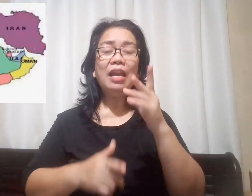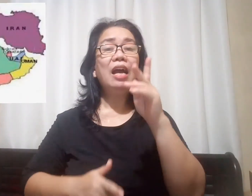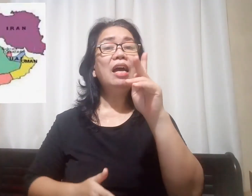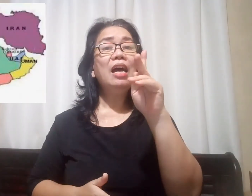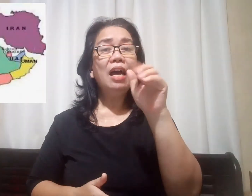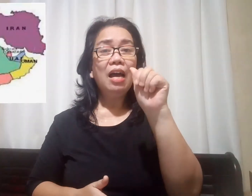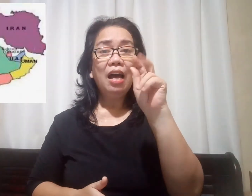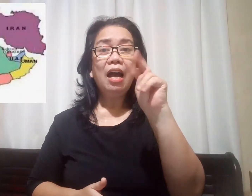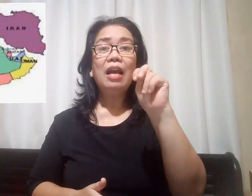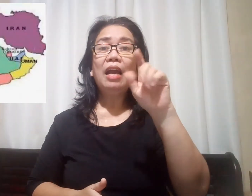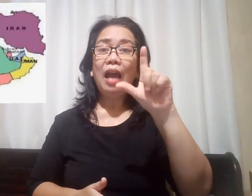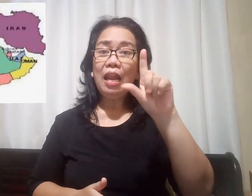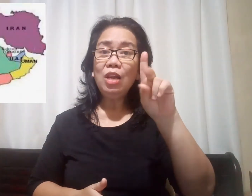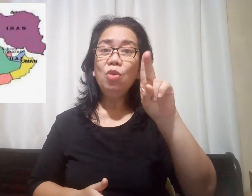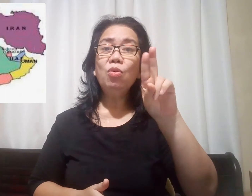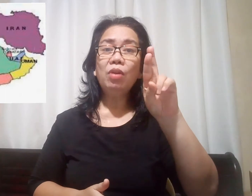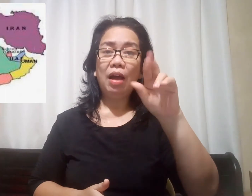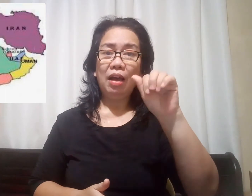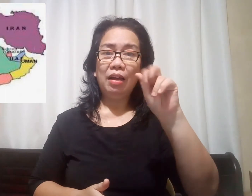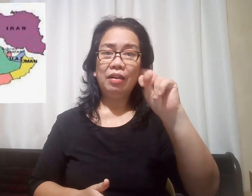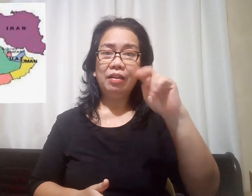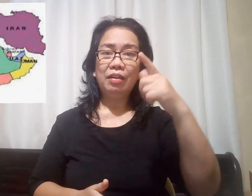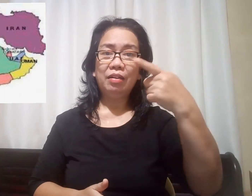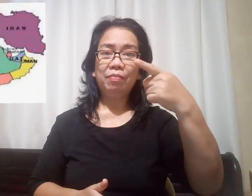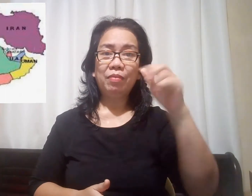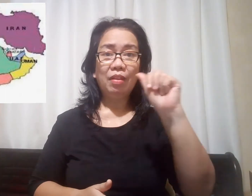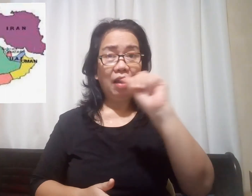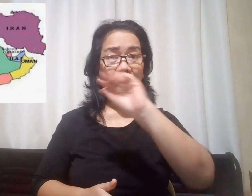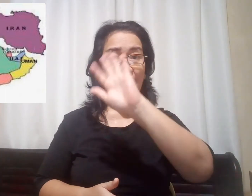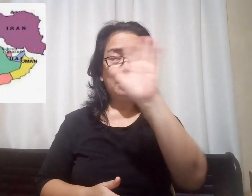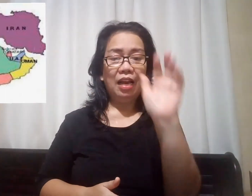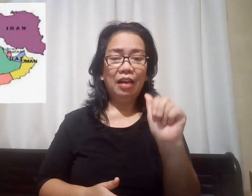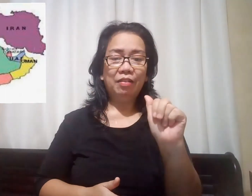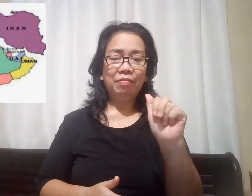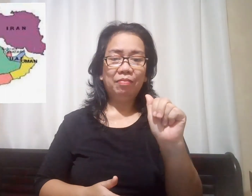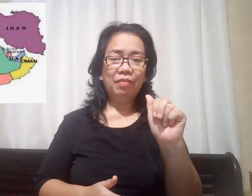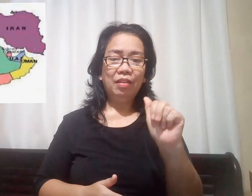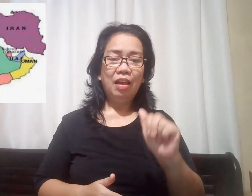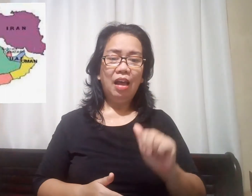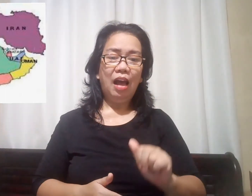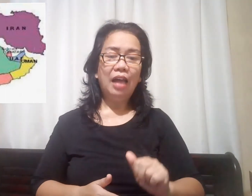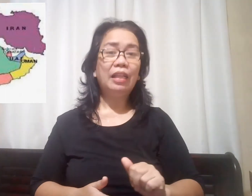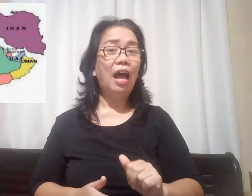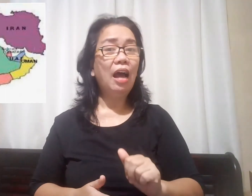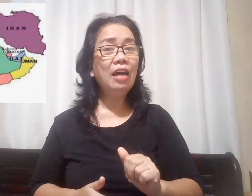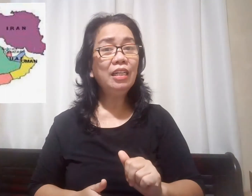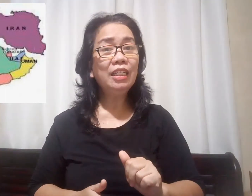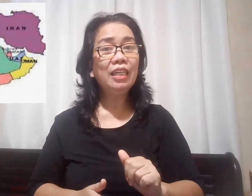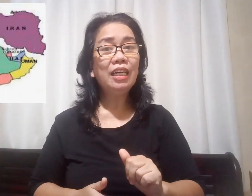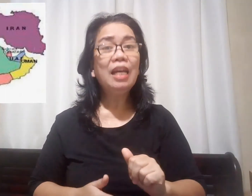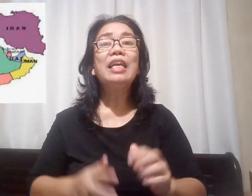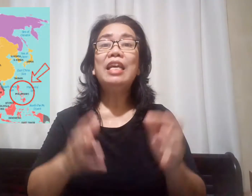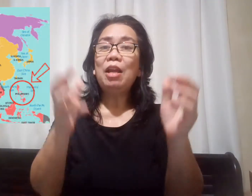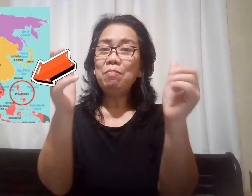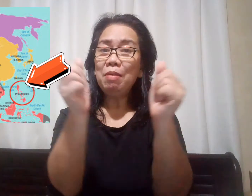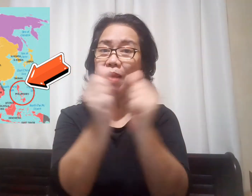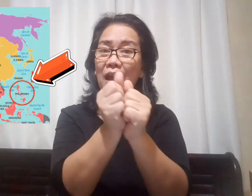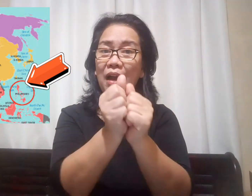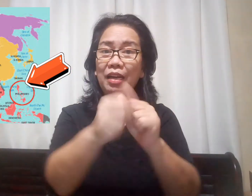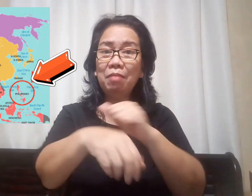ay ang Kanlurang Asia. At ang kinabibilangan ng